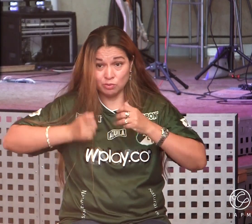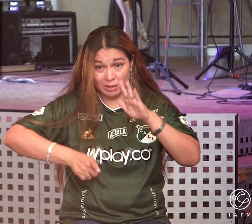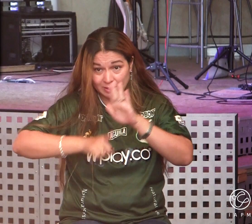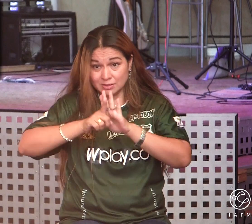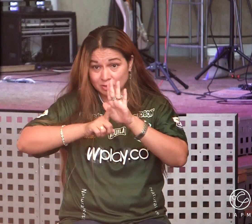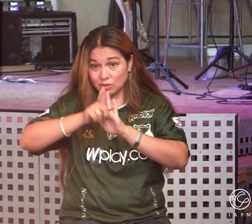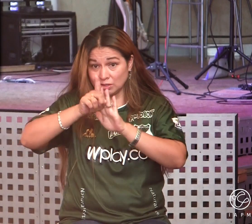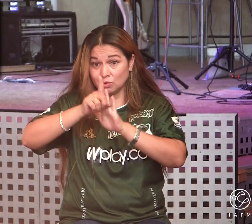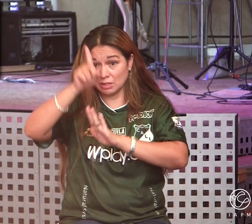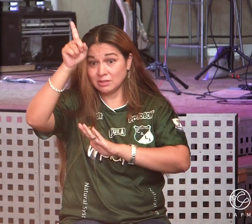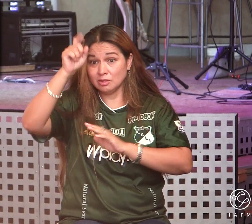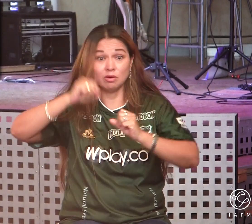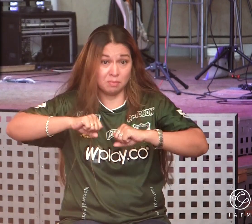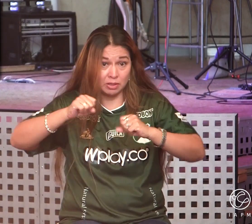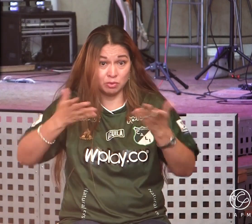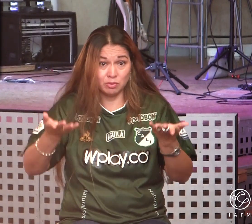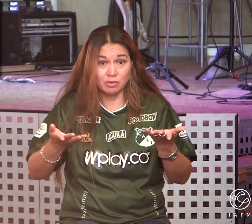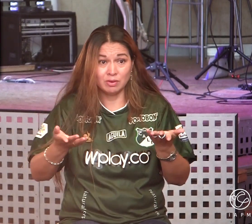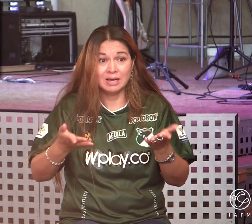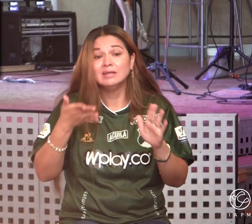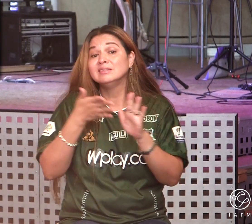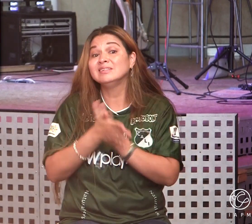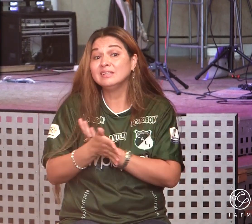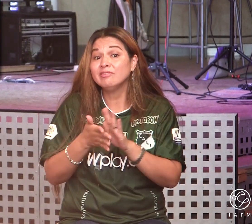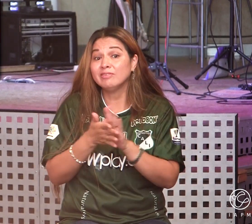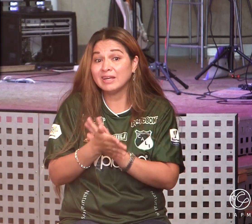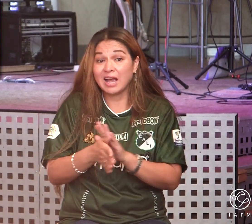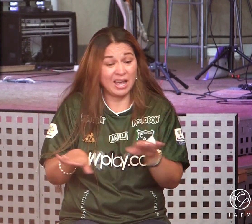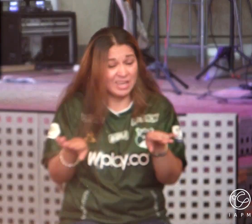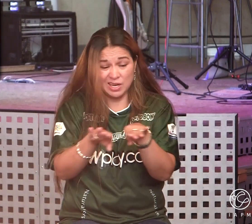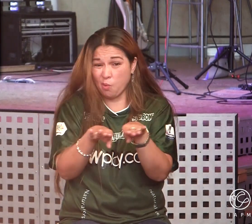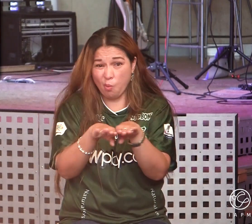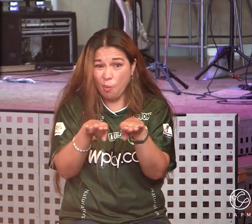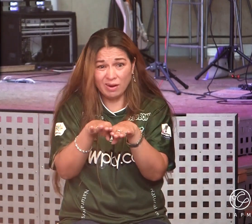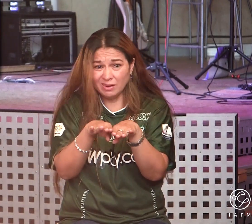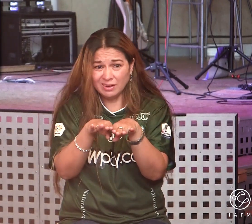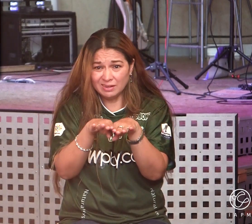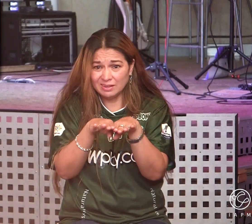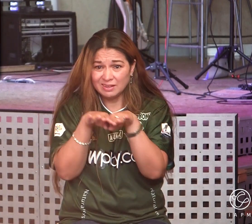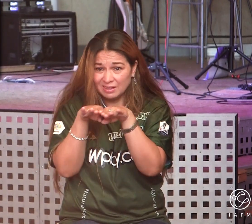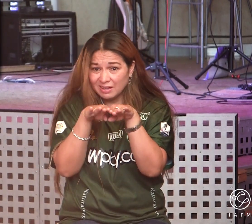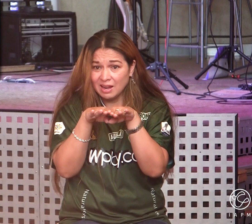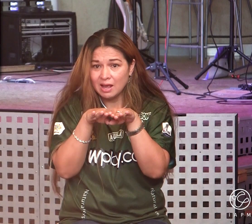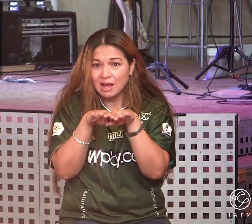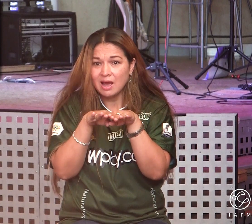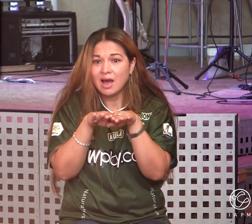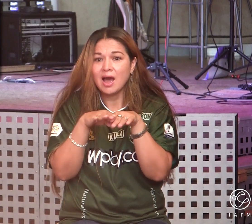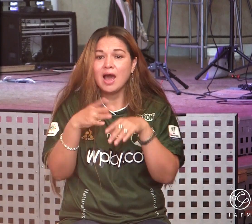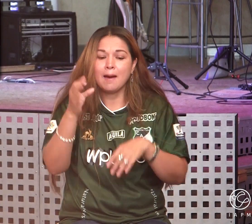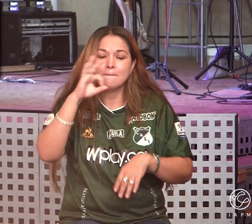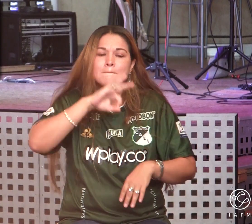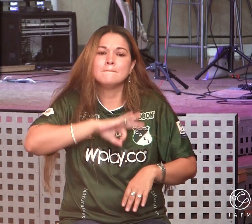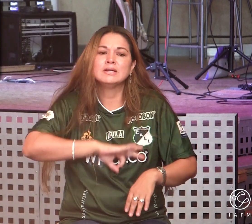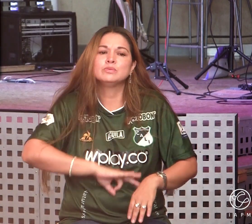crecer. Ahora, la segunda idea, Dios mío, aquí me apareció un letrero que si es en serio estoy en problemas.